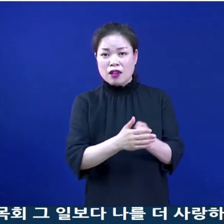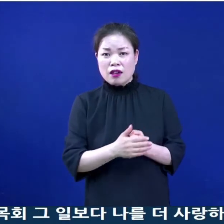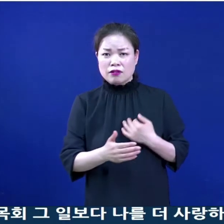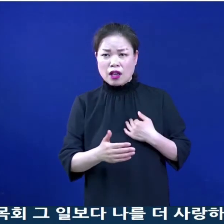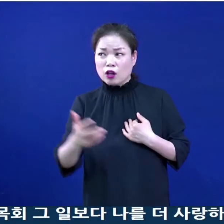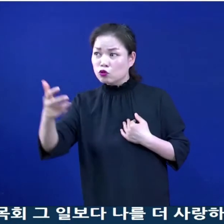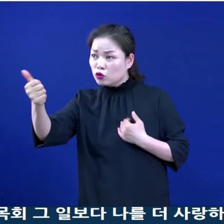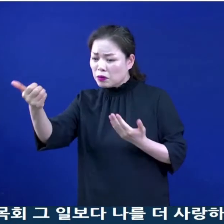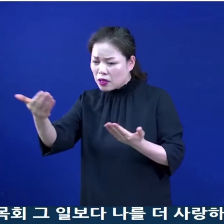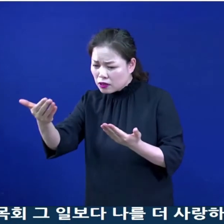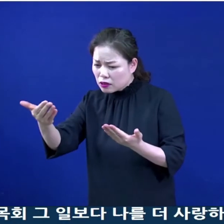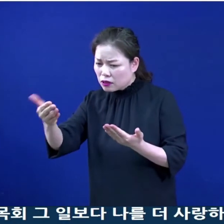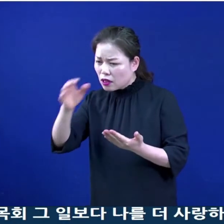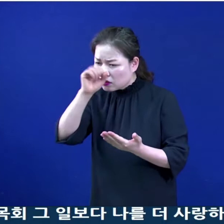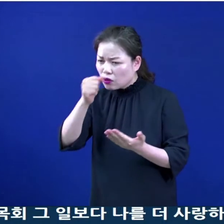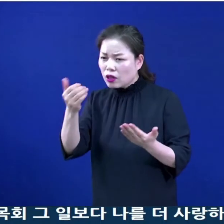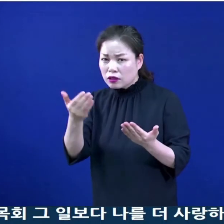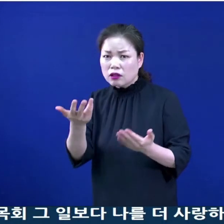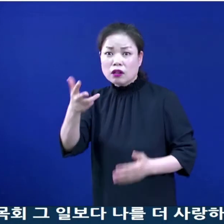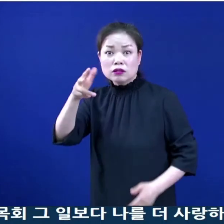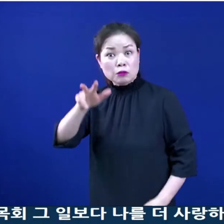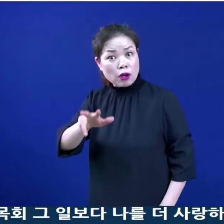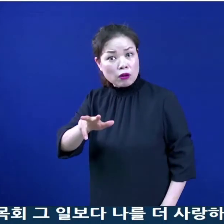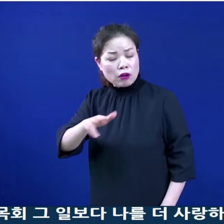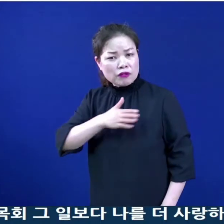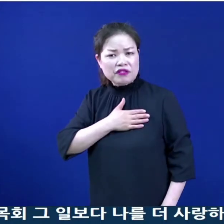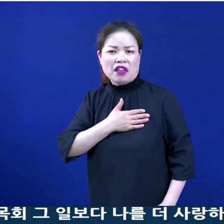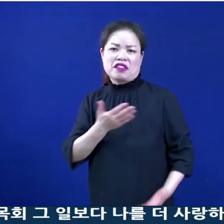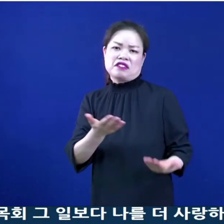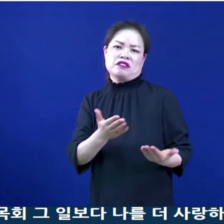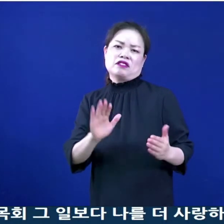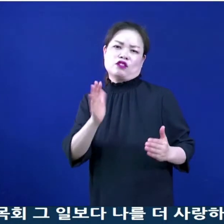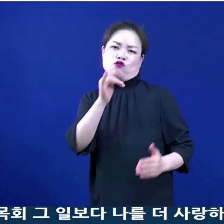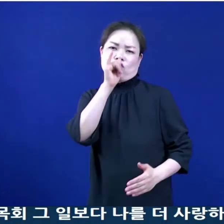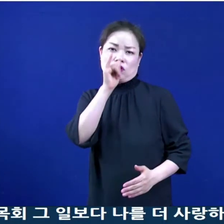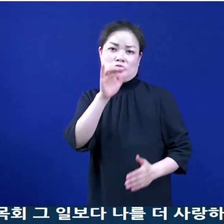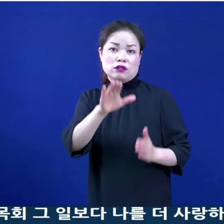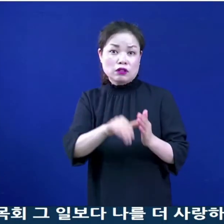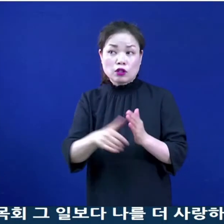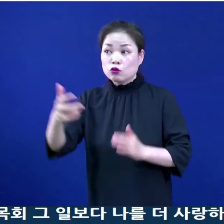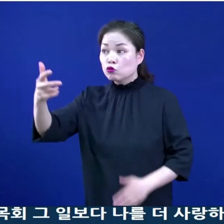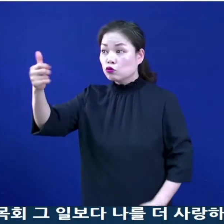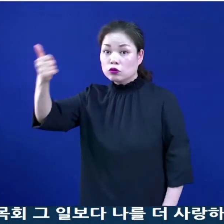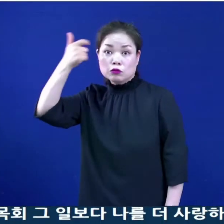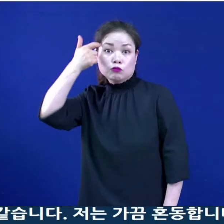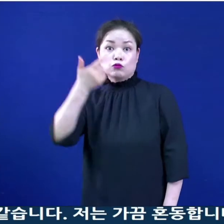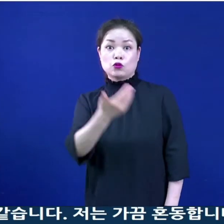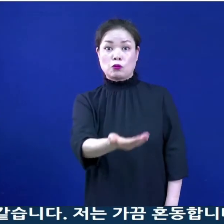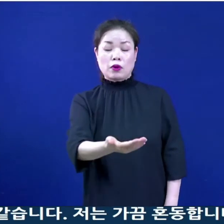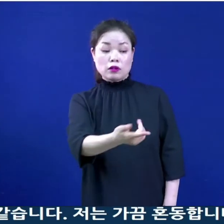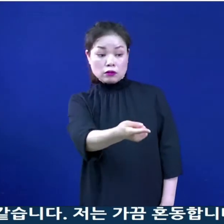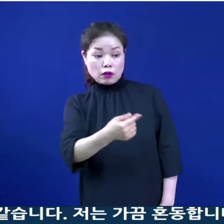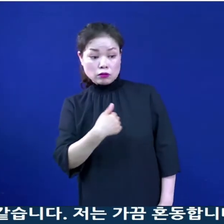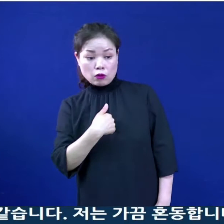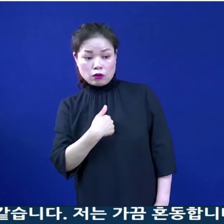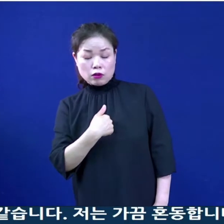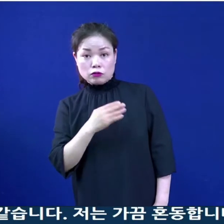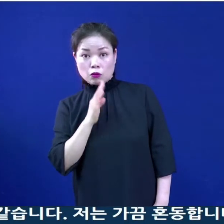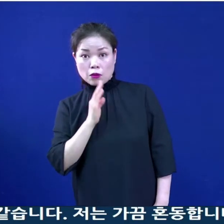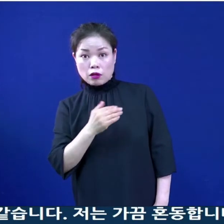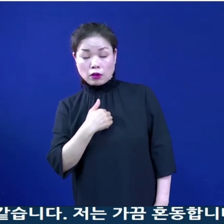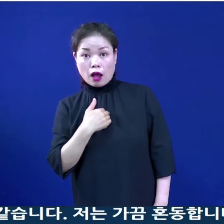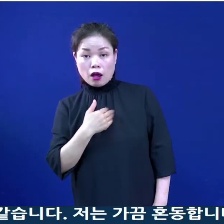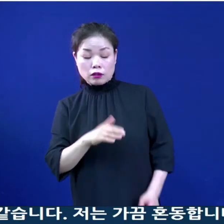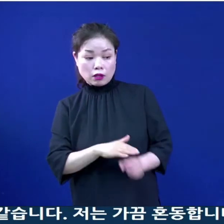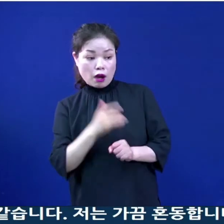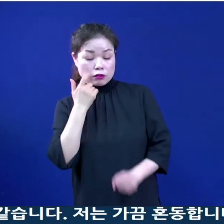내가 주님의 일을 한다고, 선한 일을 한다고 하지만 그게 내 일이 될 수 있다는 것이죠. 그럴 때 우리 주님이 물어보는 겁니다. 네가 정말 나를